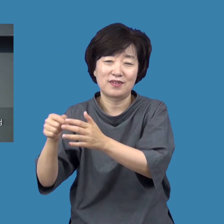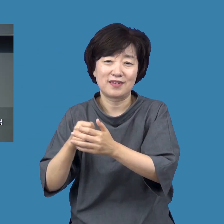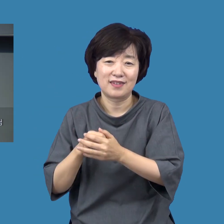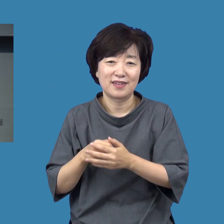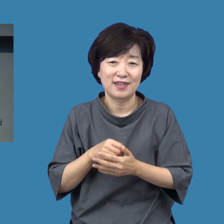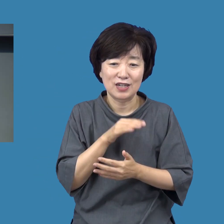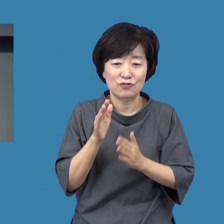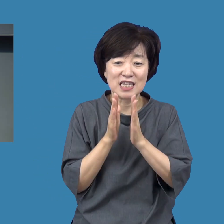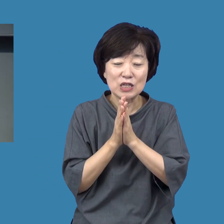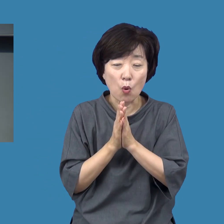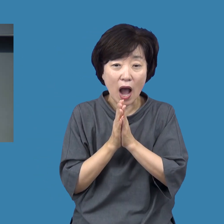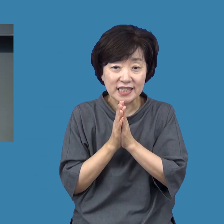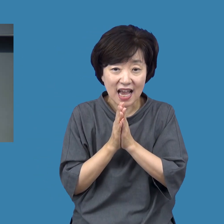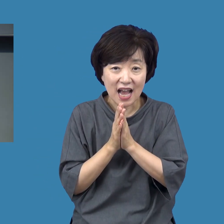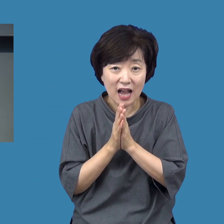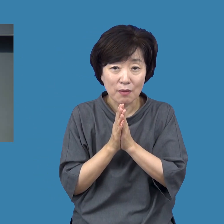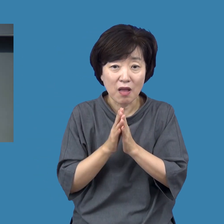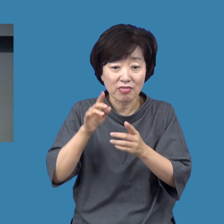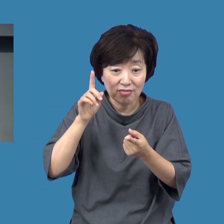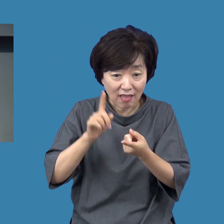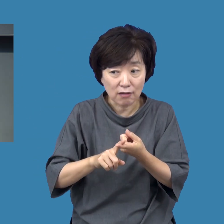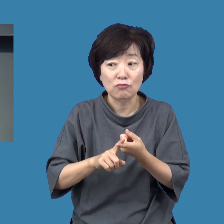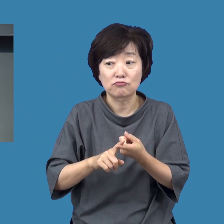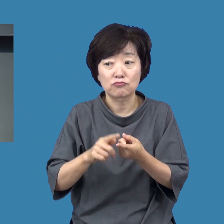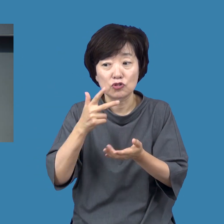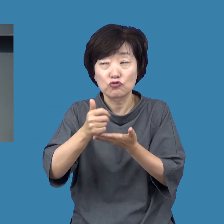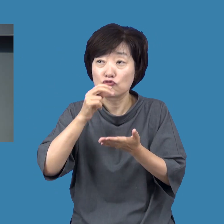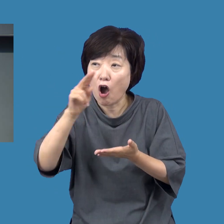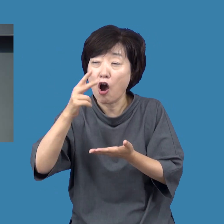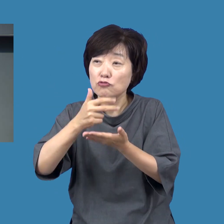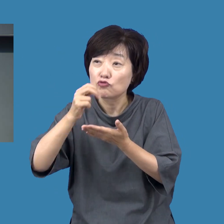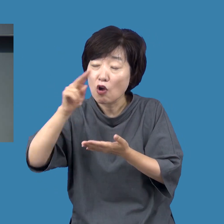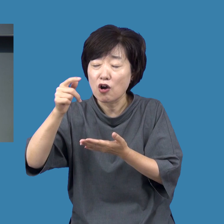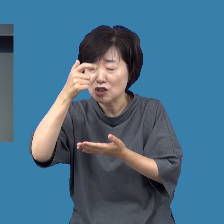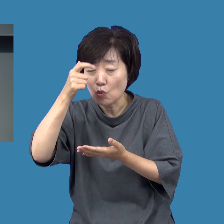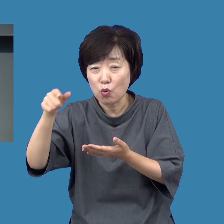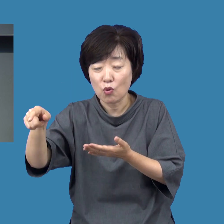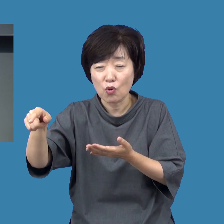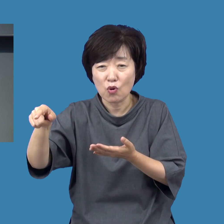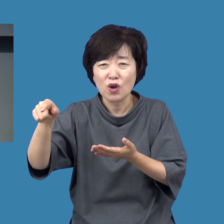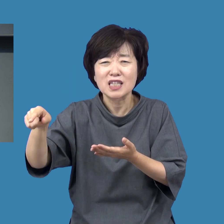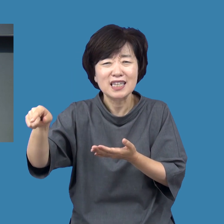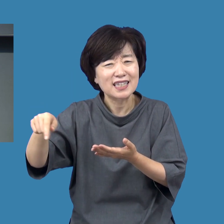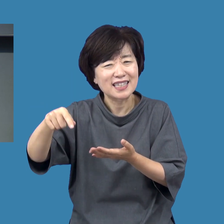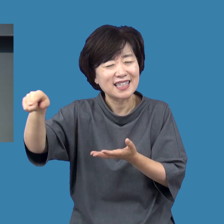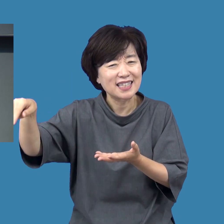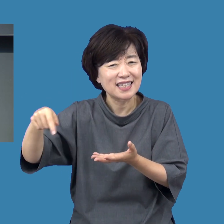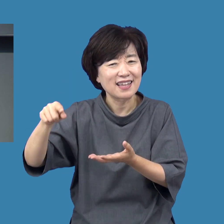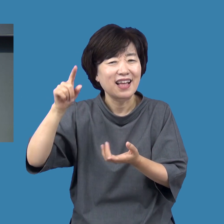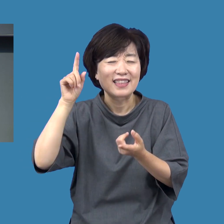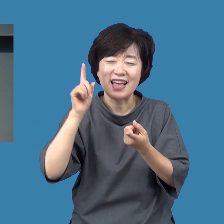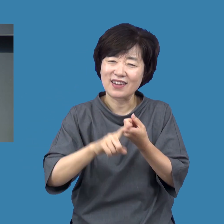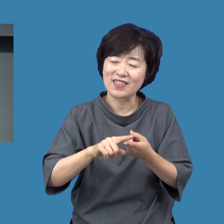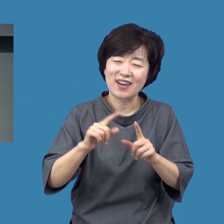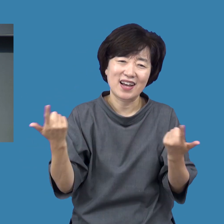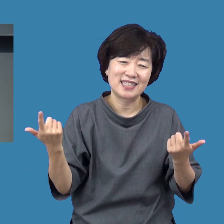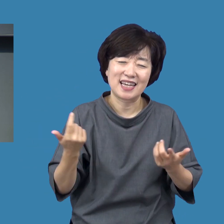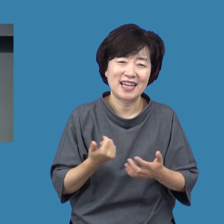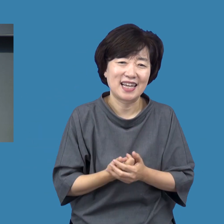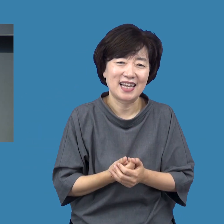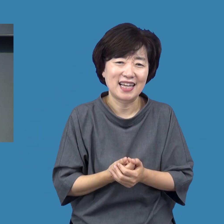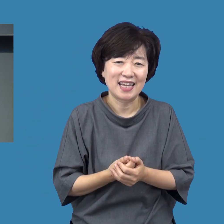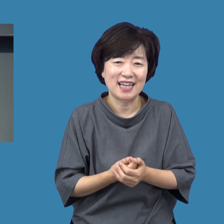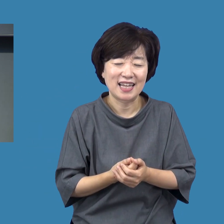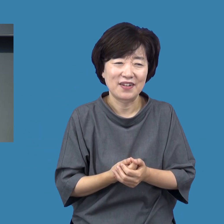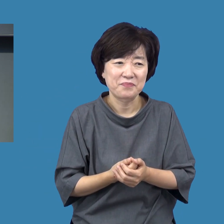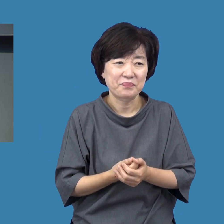기도합시다 하면 이것이 당연한 기도 포맷이라고 생각하는데 사실은 이렇게 기도하는 것이 당연한 포맷이 아니라는 거야. 다른